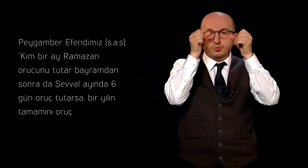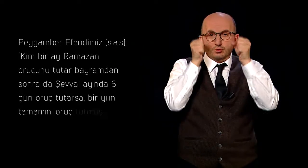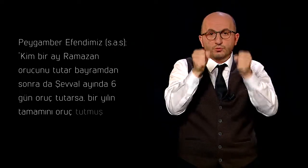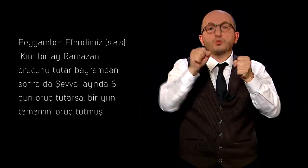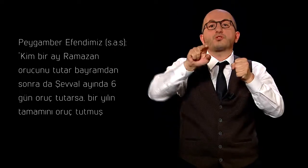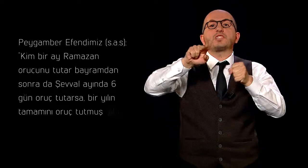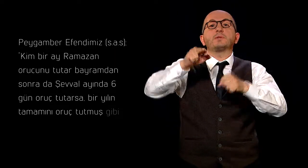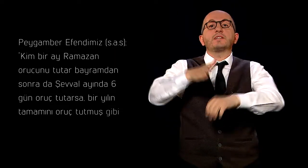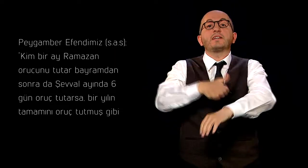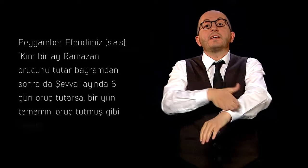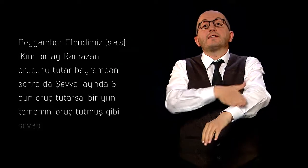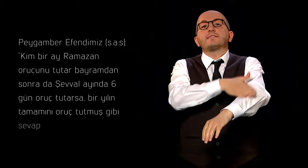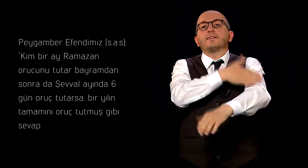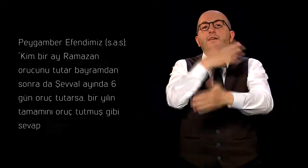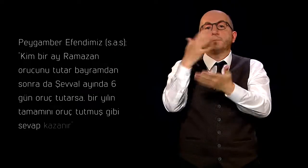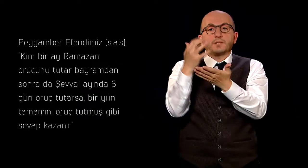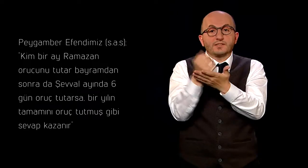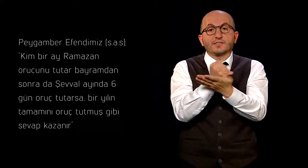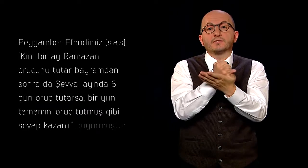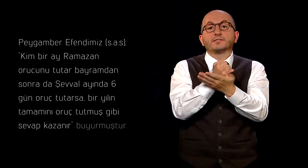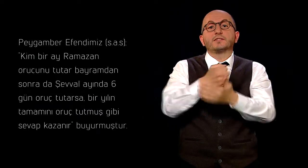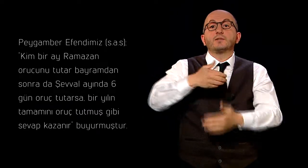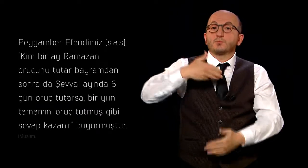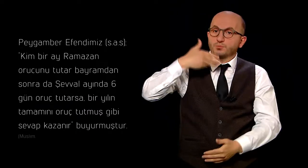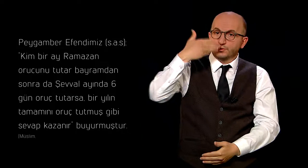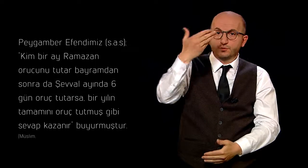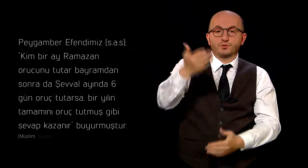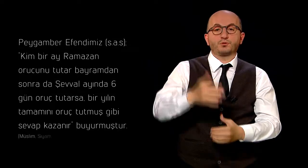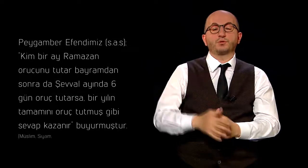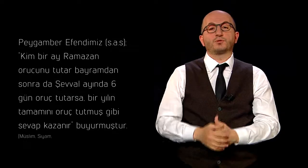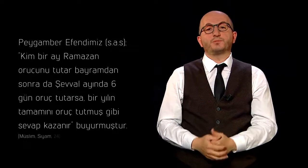oruç tutmuş gibi sevap kazanır, buyurmuştur.